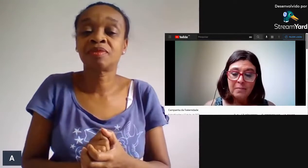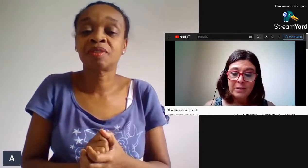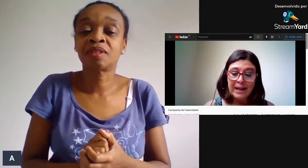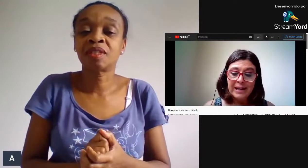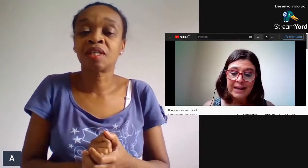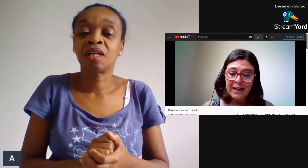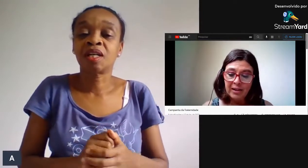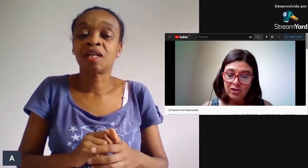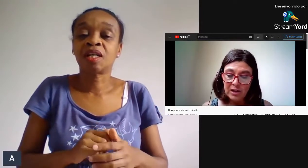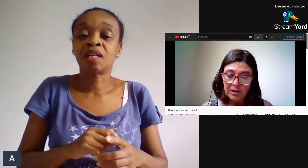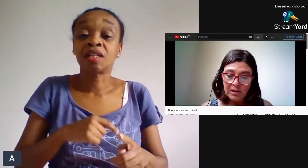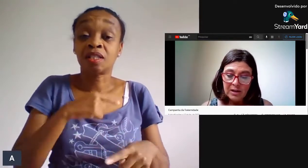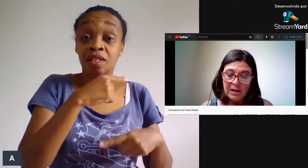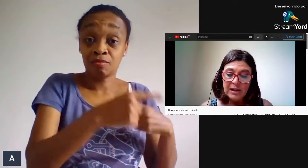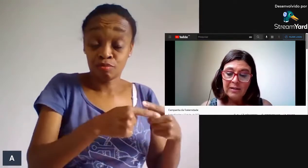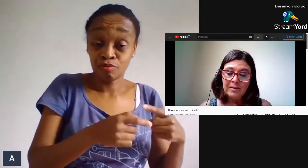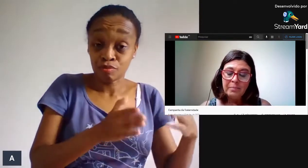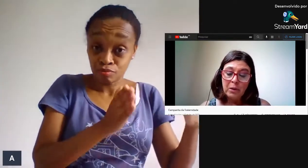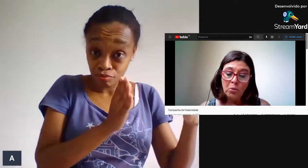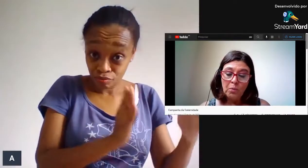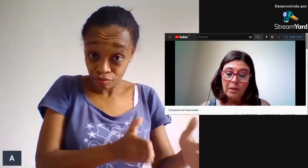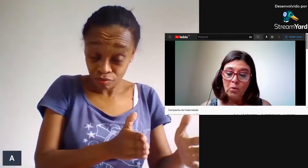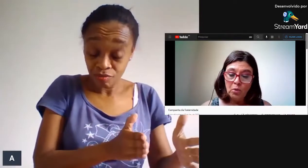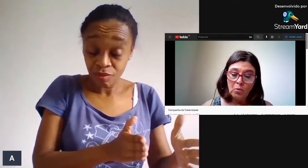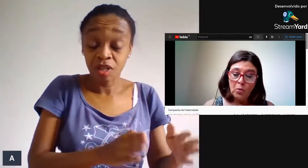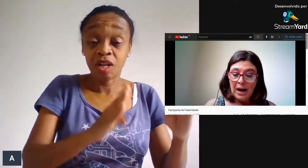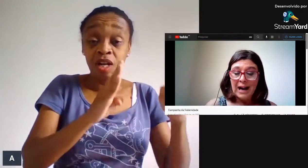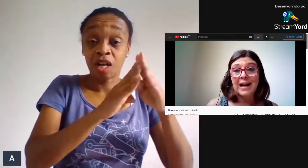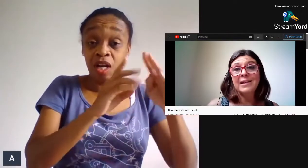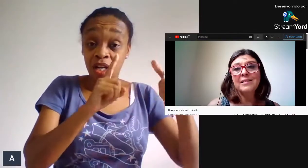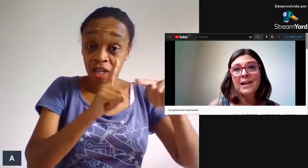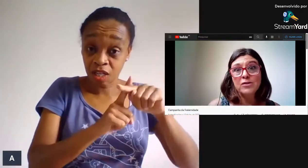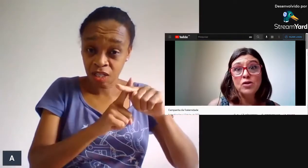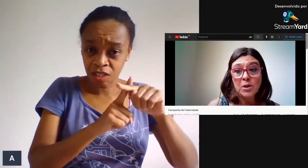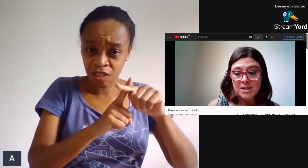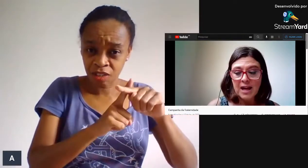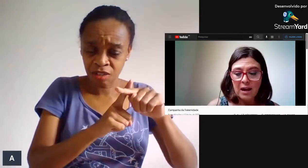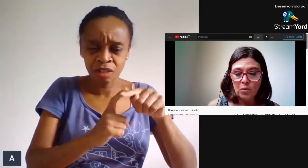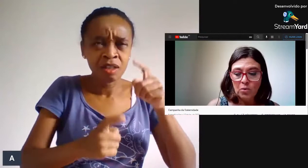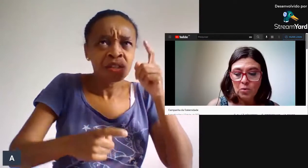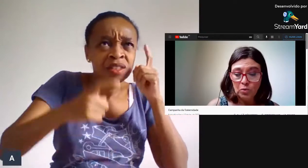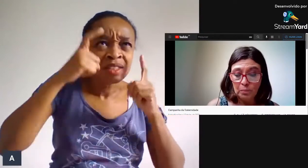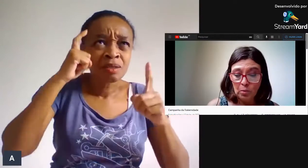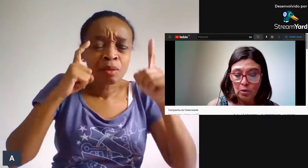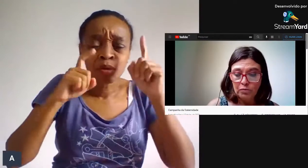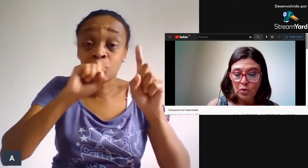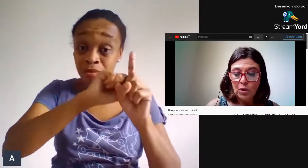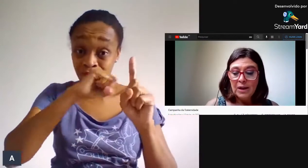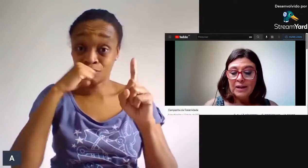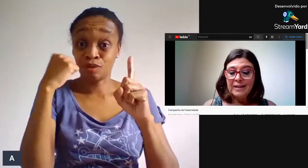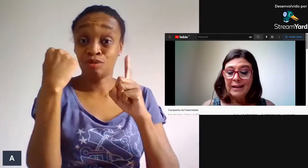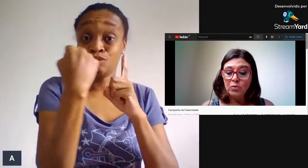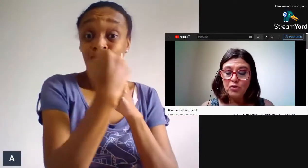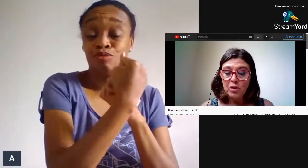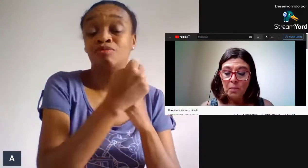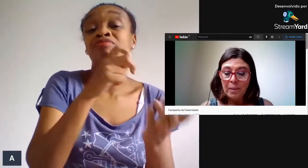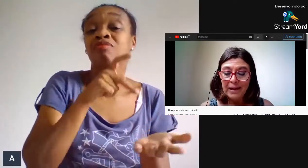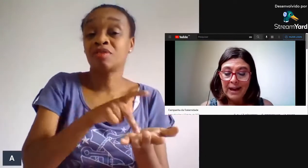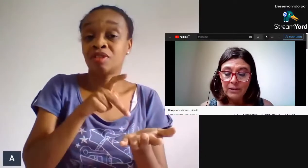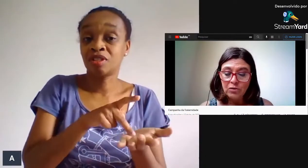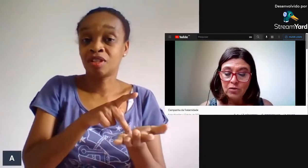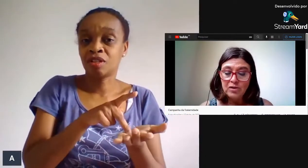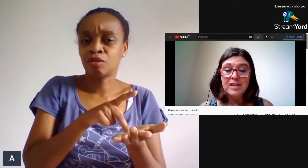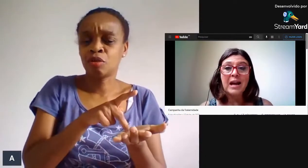passa para a igreja, que se preocupa com a realidade social do povo,